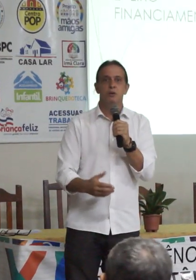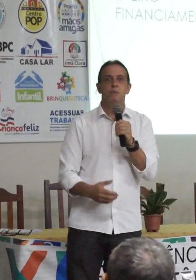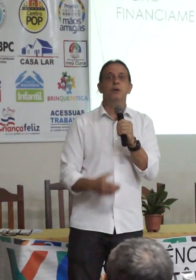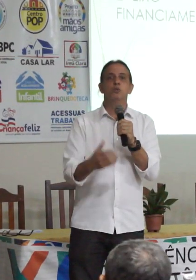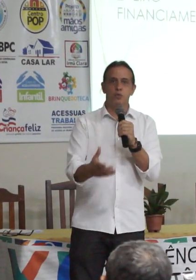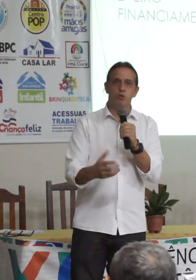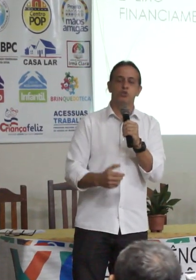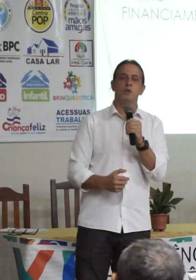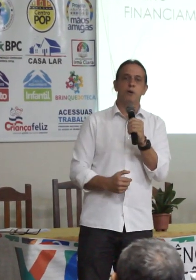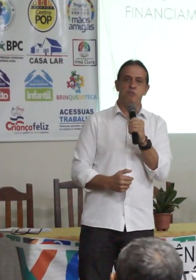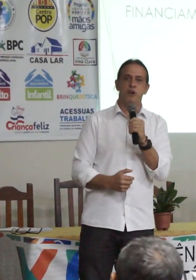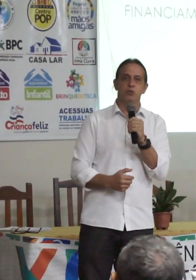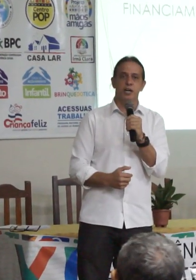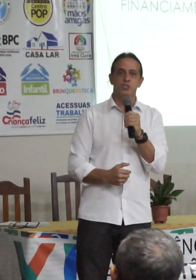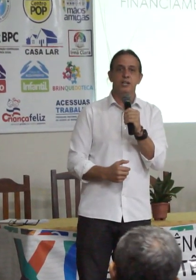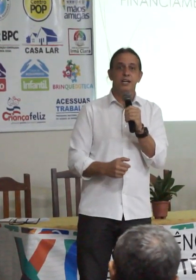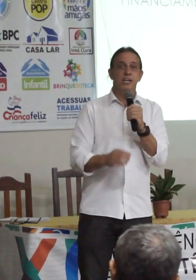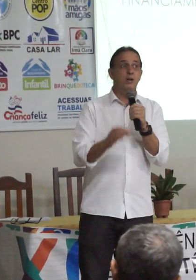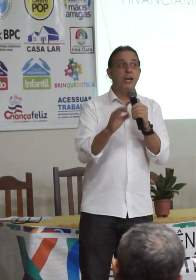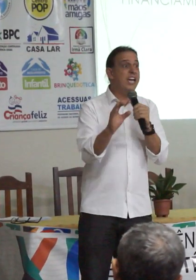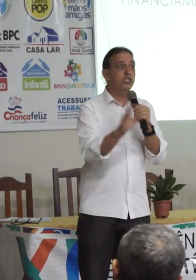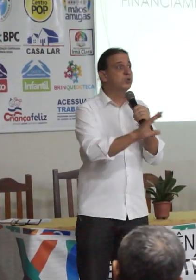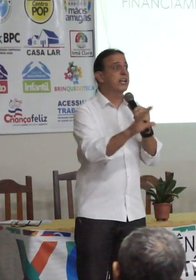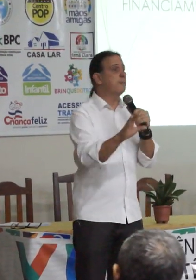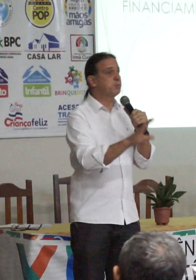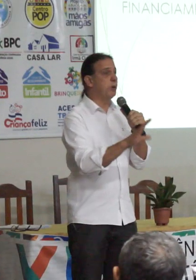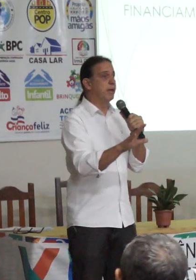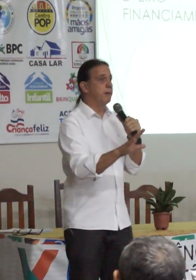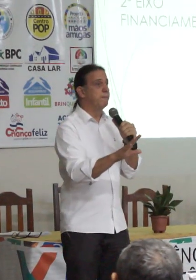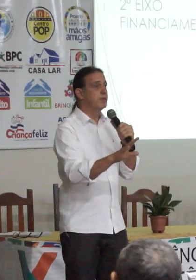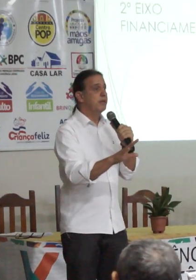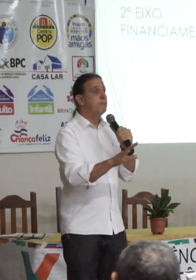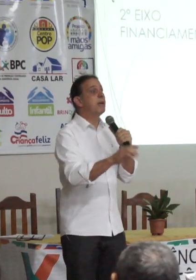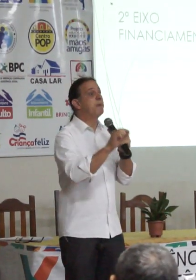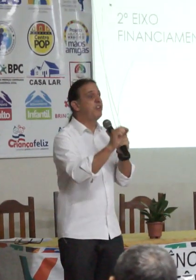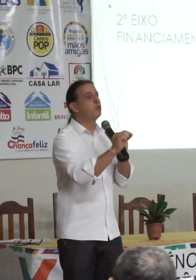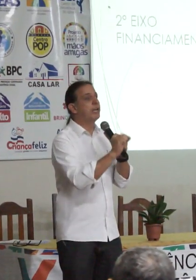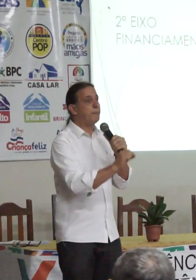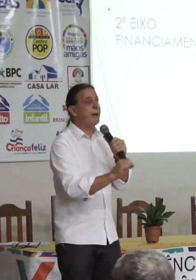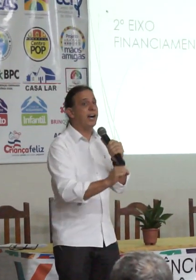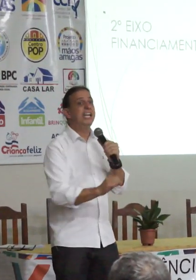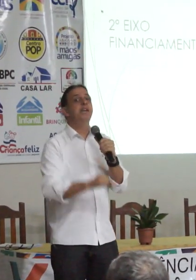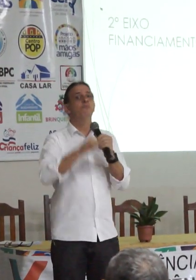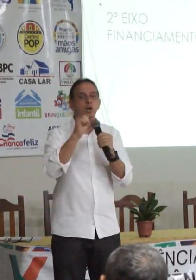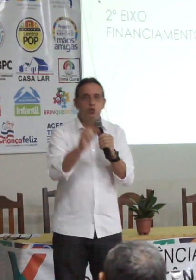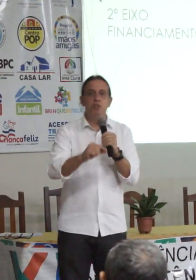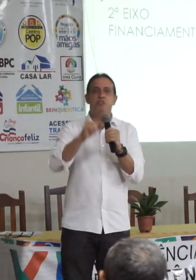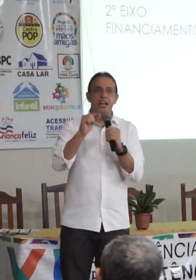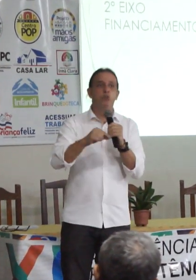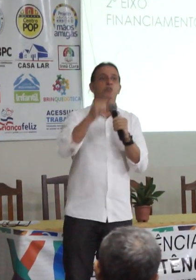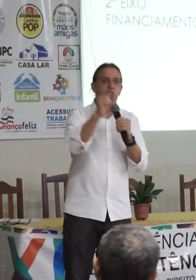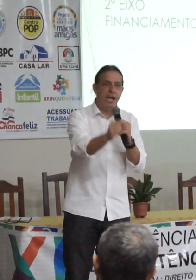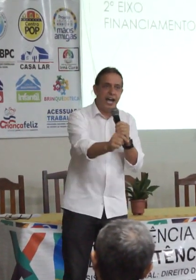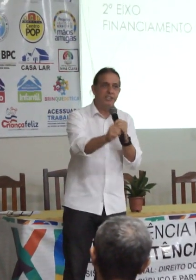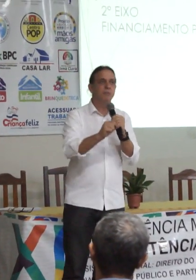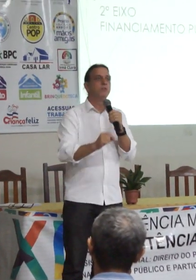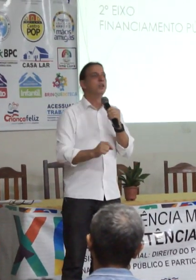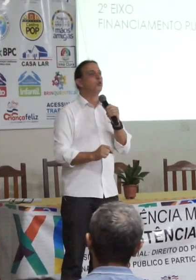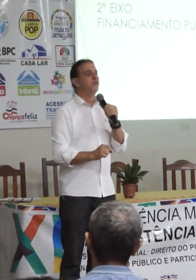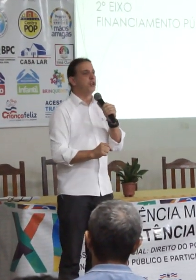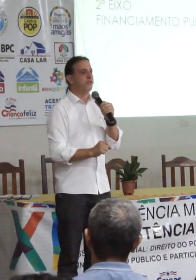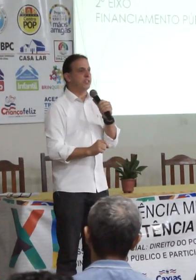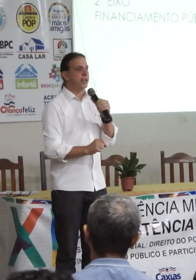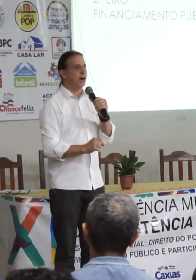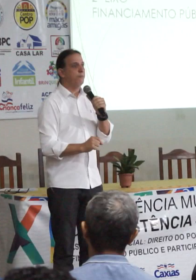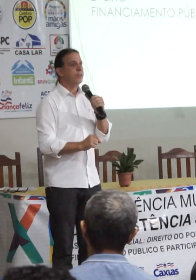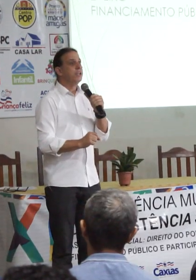estudam? Porque não tem condições de pagar na faculdade. Então este não será mais problema. Que a prefeitura irá pagar, e muito diferente do FIES,